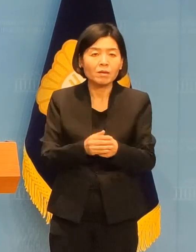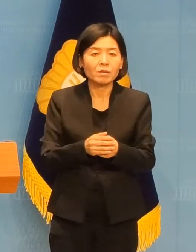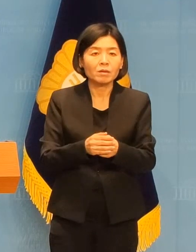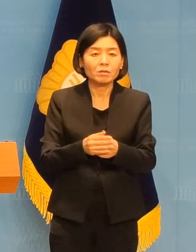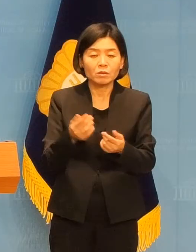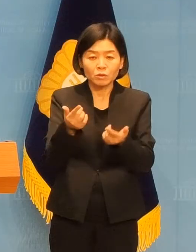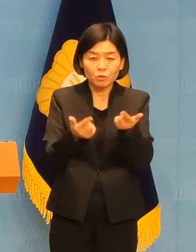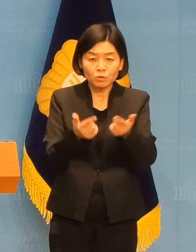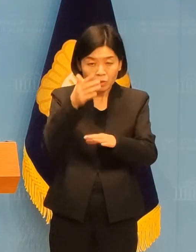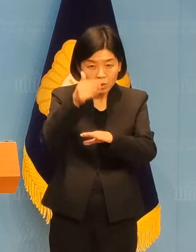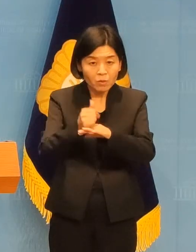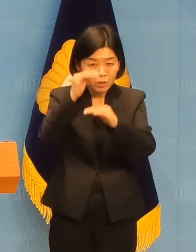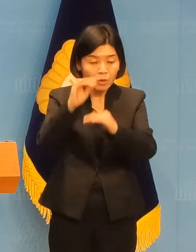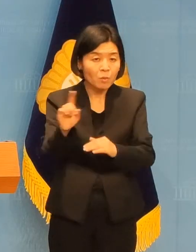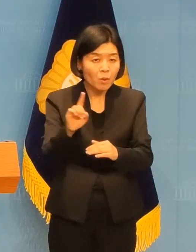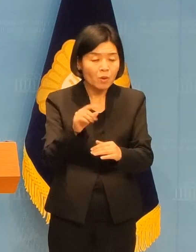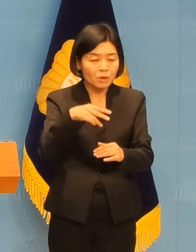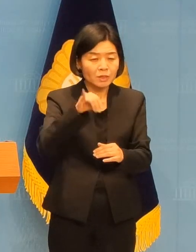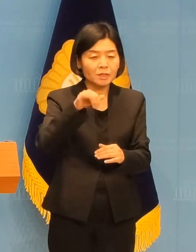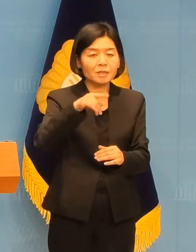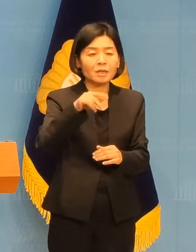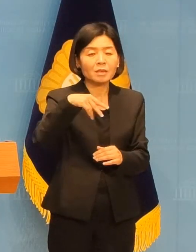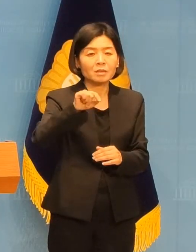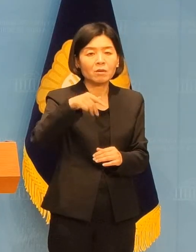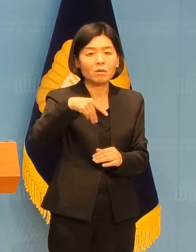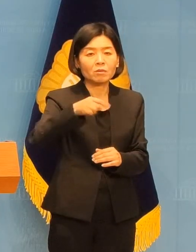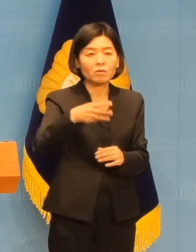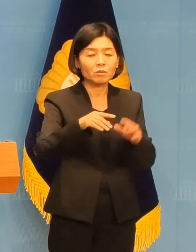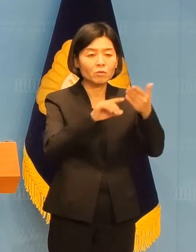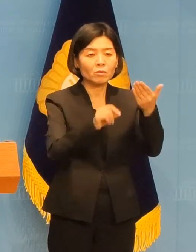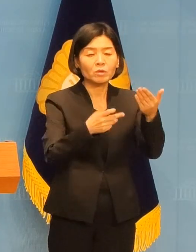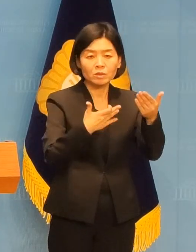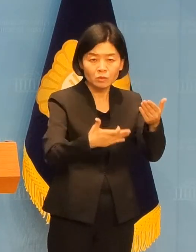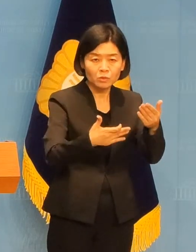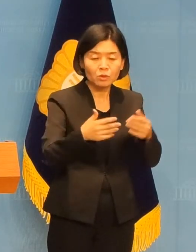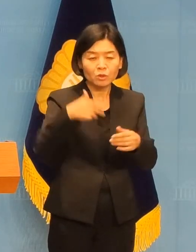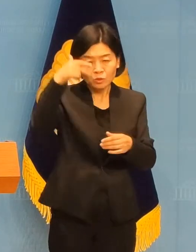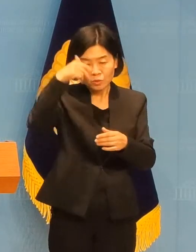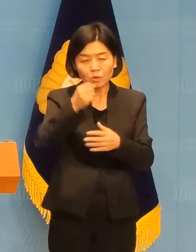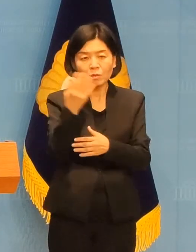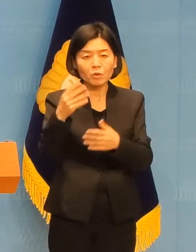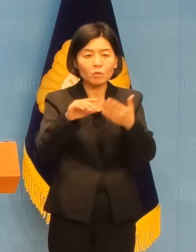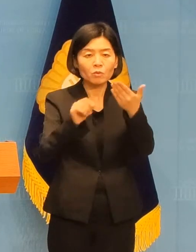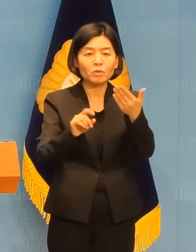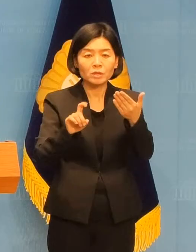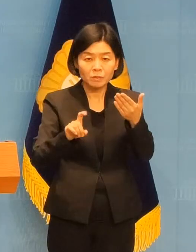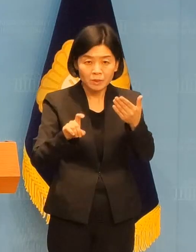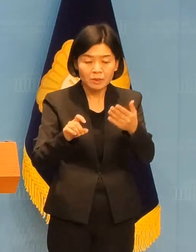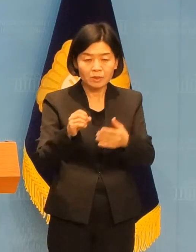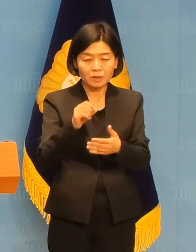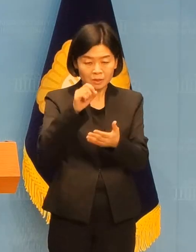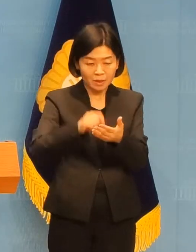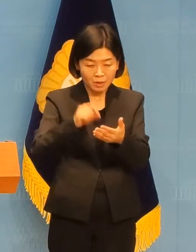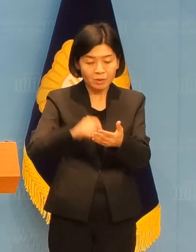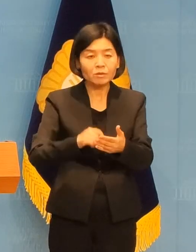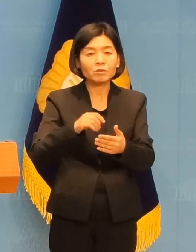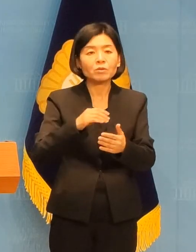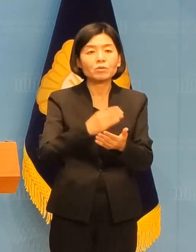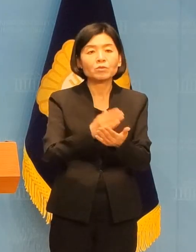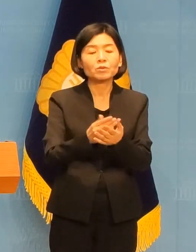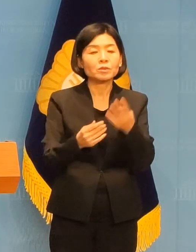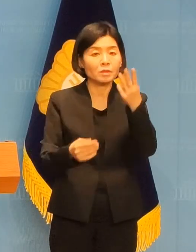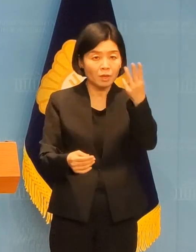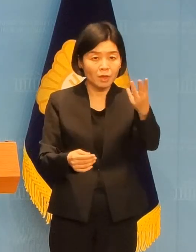결과를 보고드립니다. 시사저널 9월 19일자 보도와 조선일보 9월 11일자 보도 및 사설 등 총 3건의 기사에